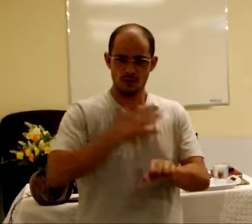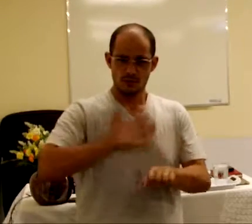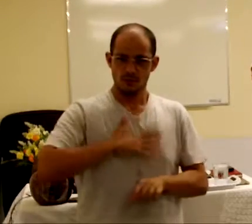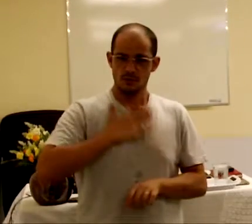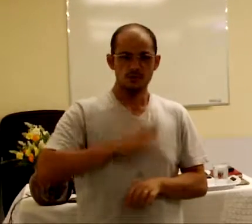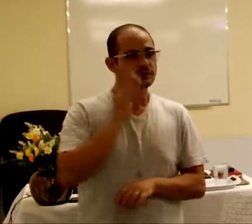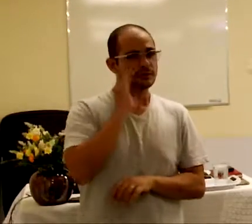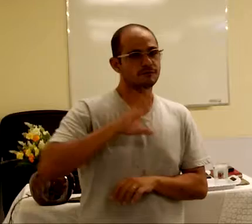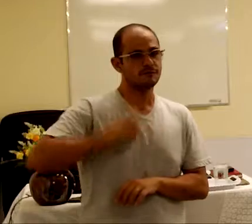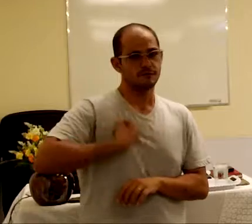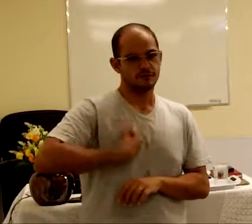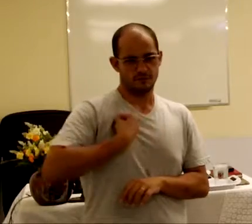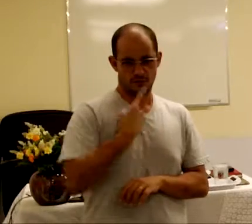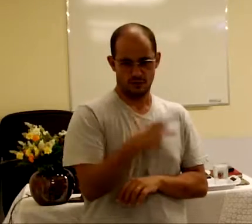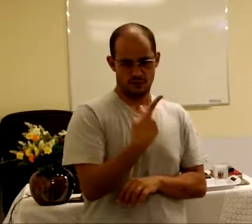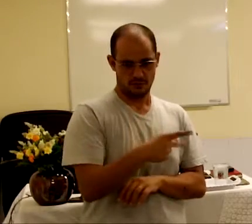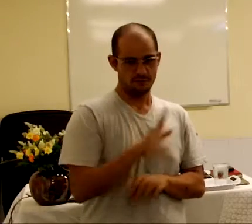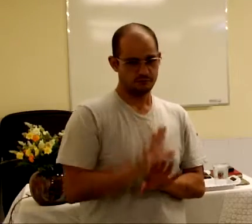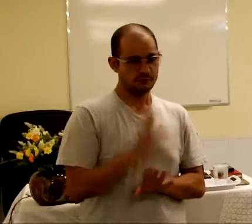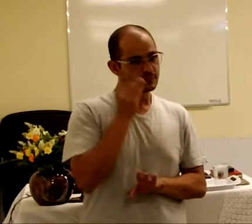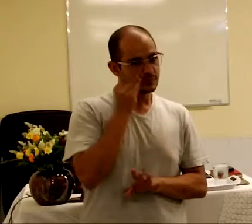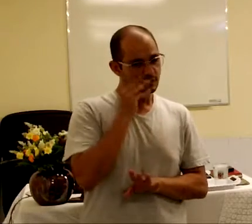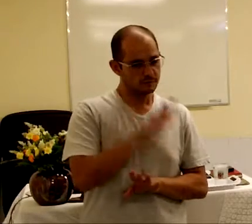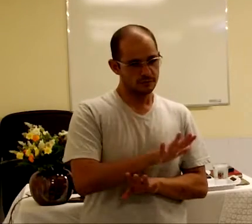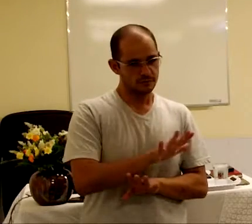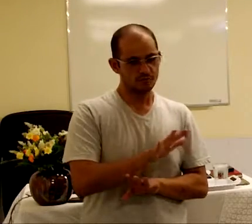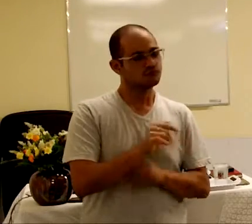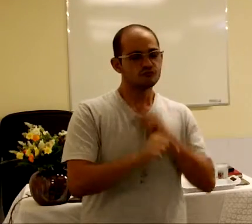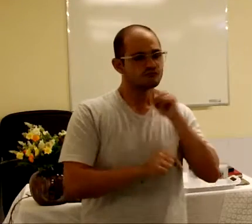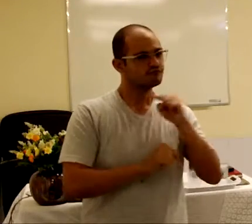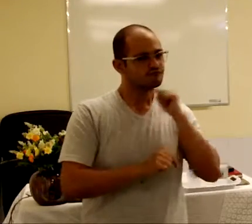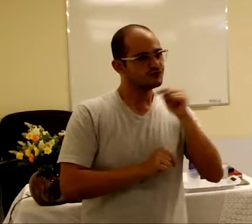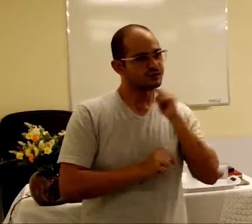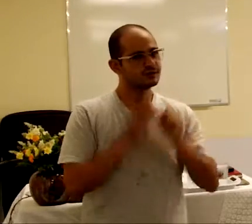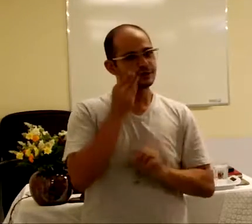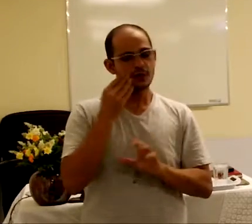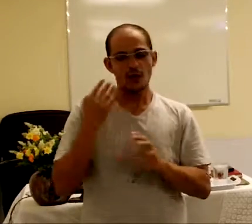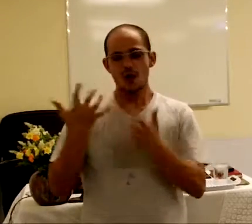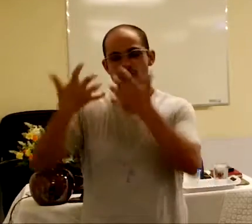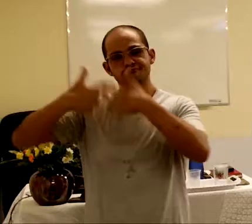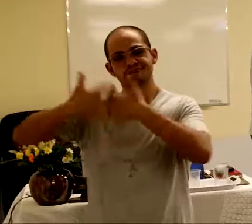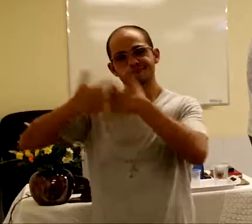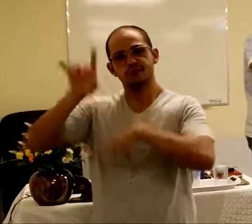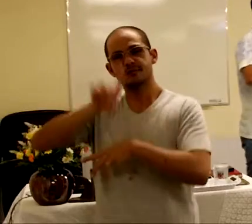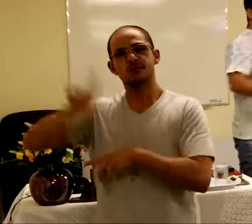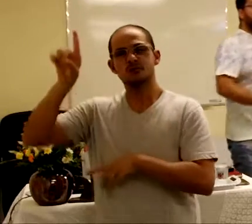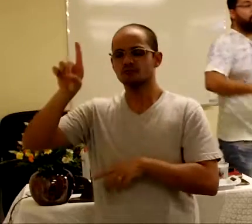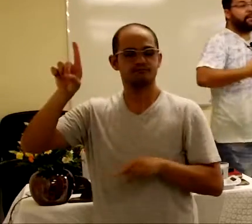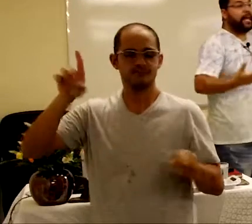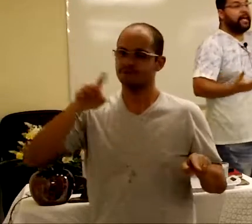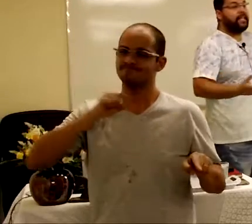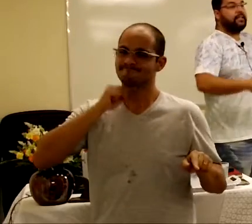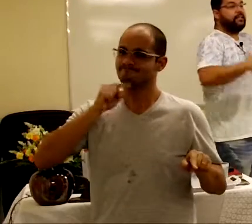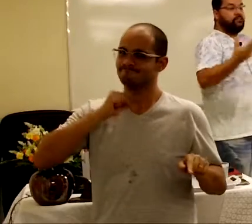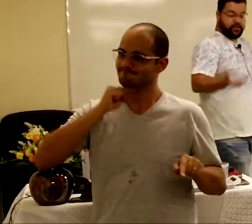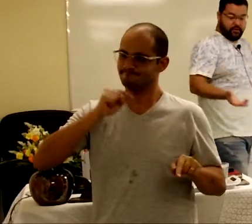coisas aí. Porque, né, eu estou falando com as minhas palavras, mais ou menos isso. Não adianta você tentar avançar nisso. Você não vai dar conta, não vai